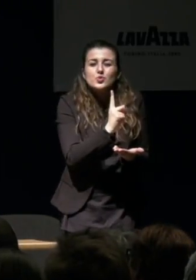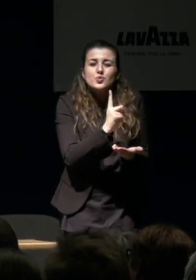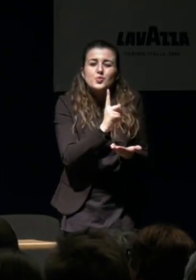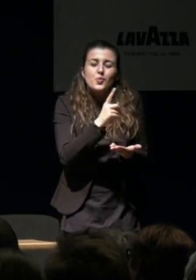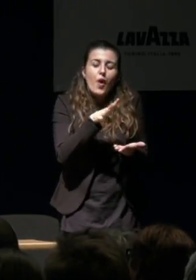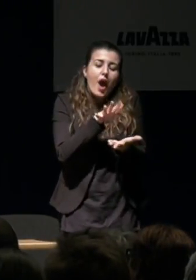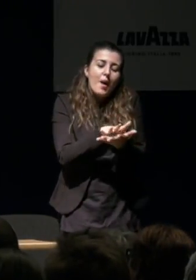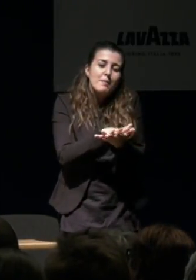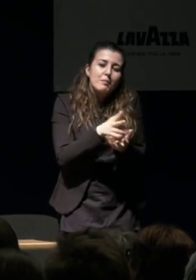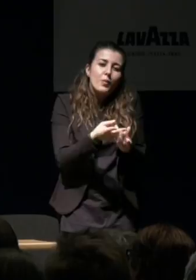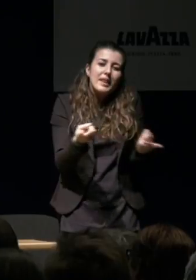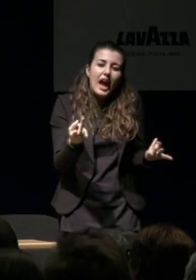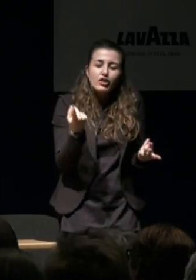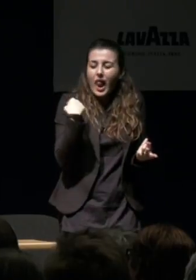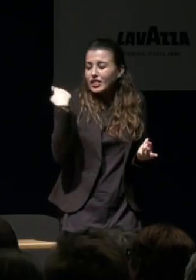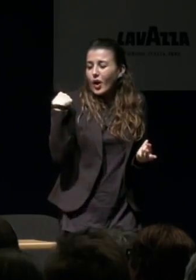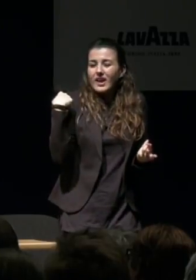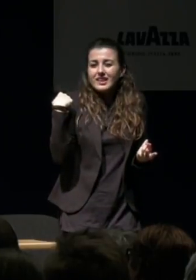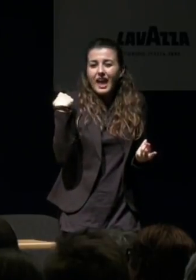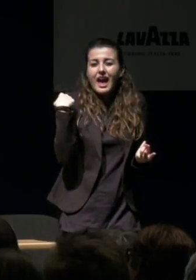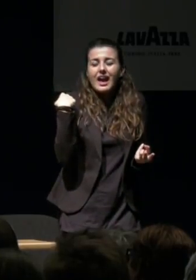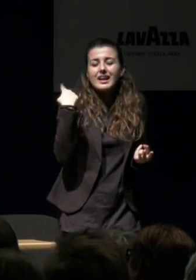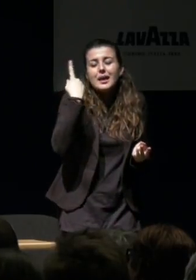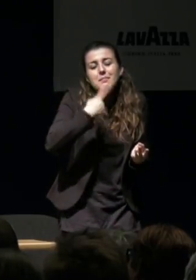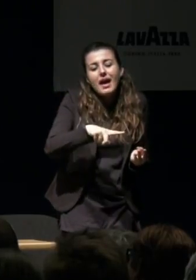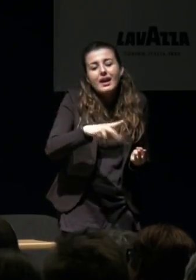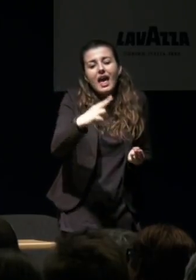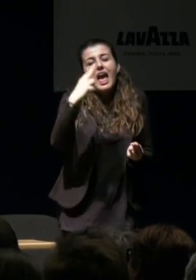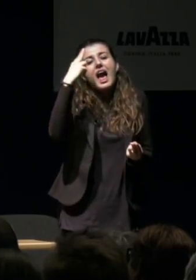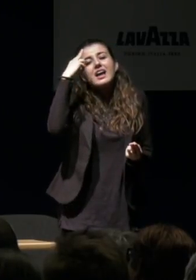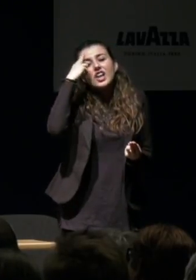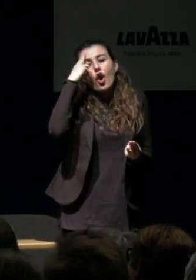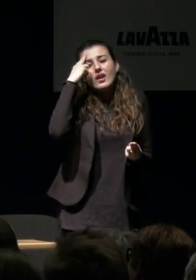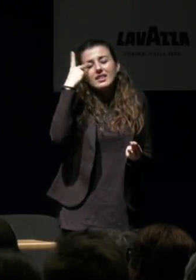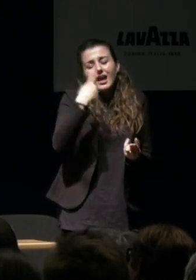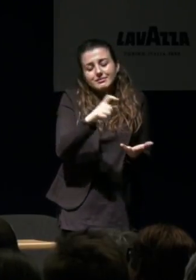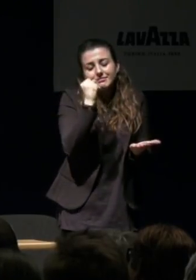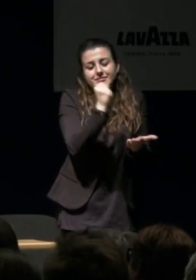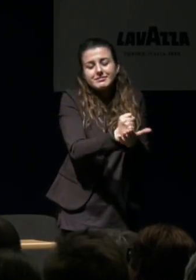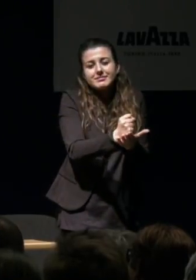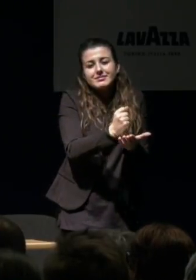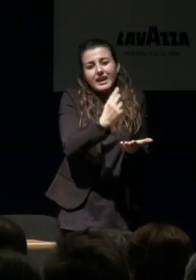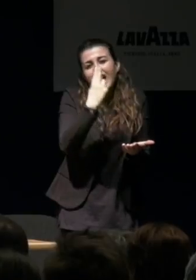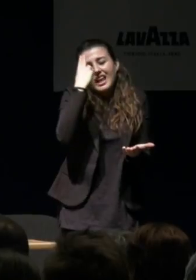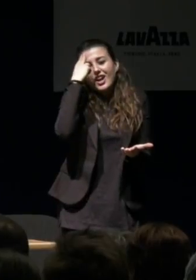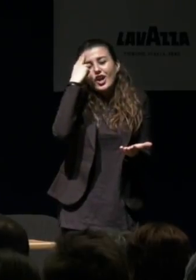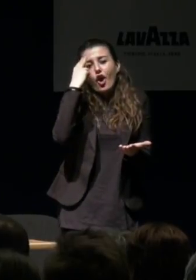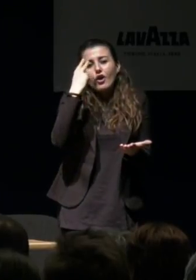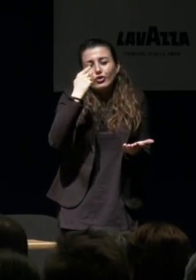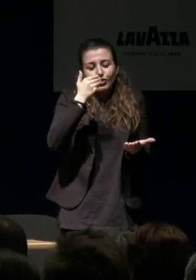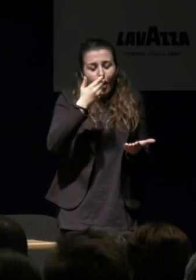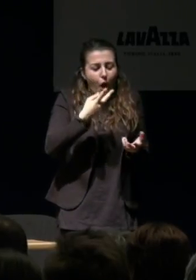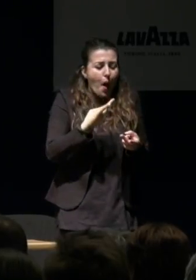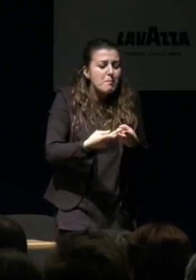pubblicato l'altro ieri per ricordare per dare un segno x per